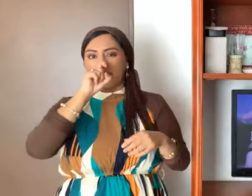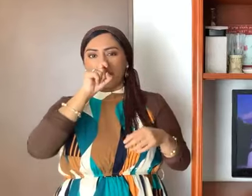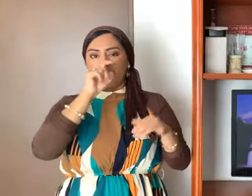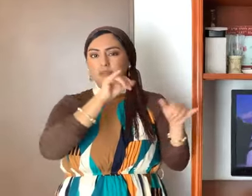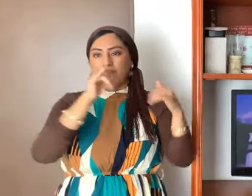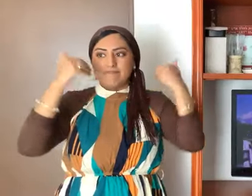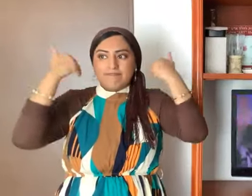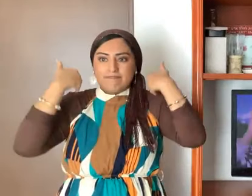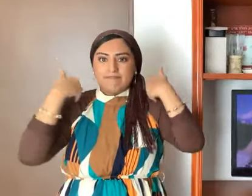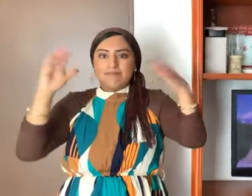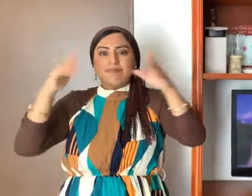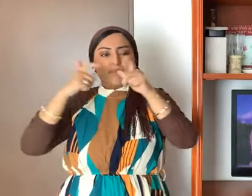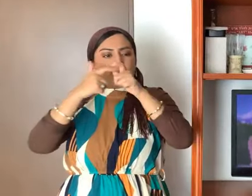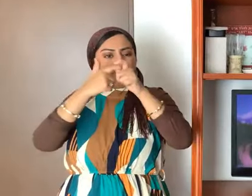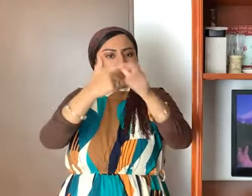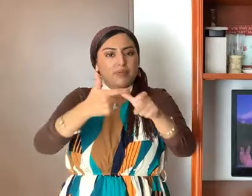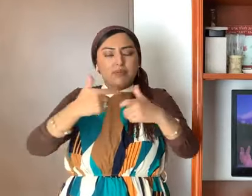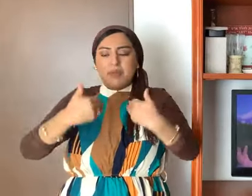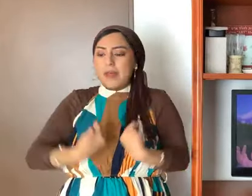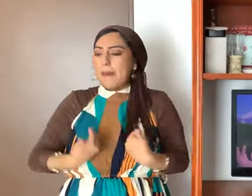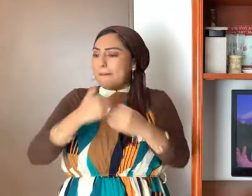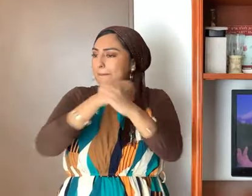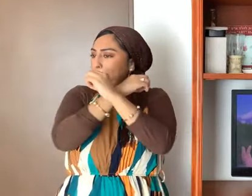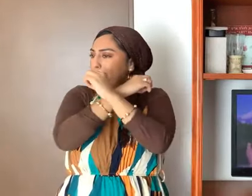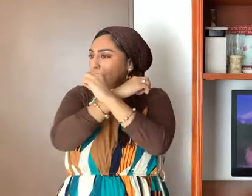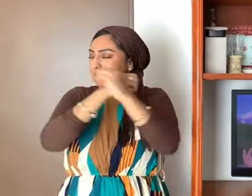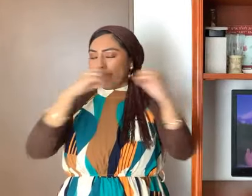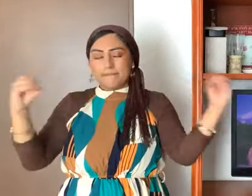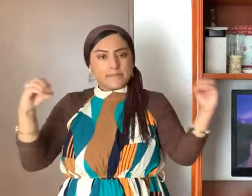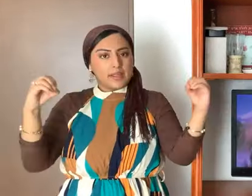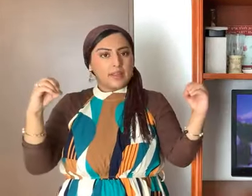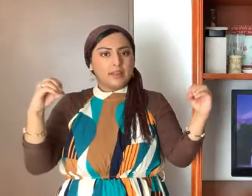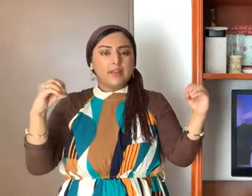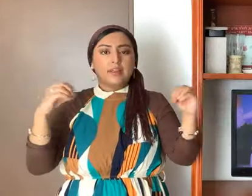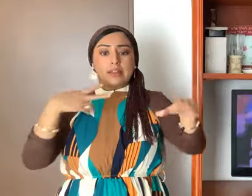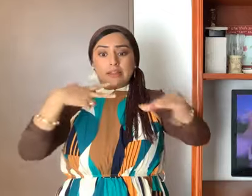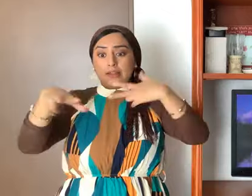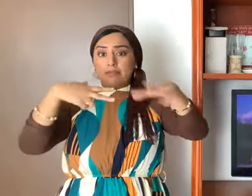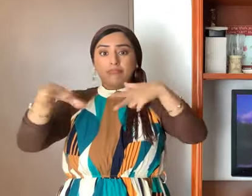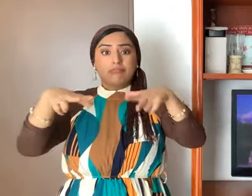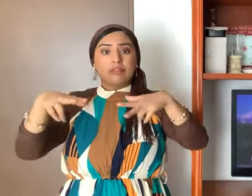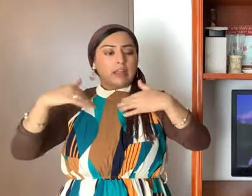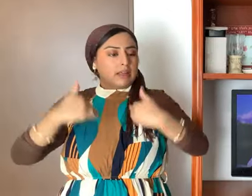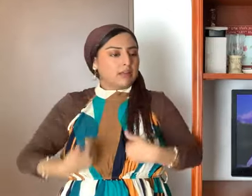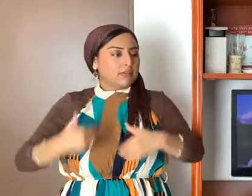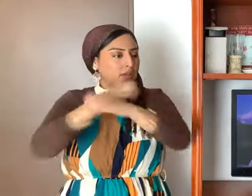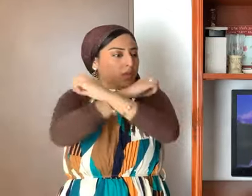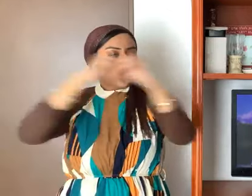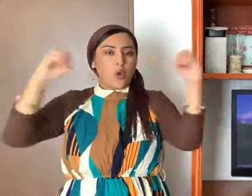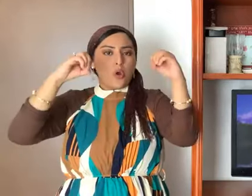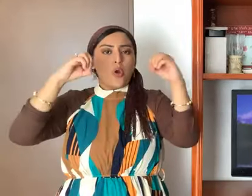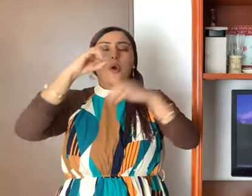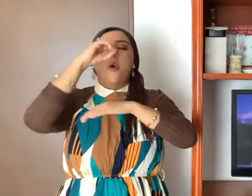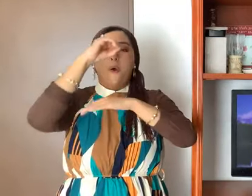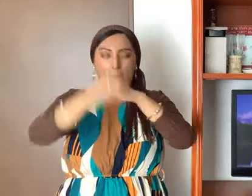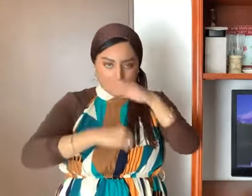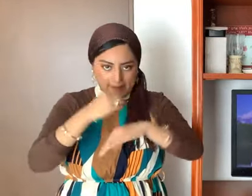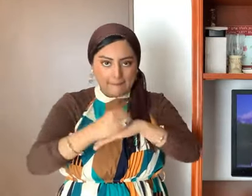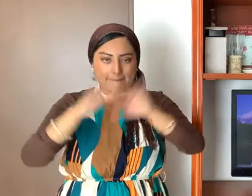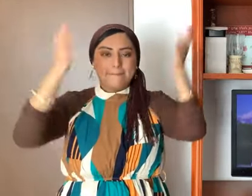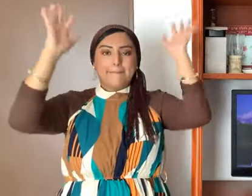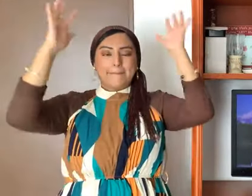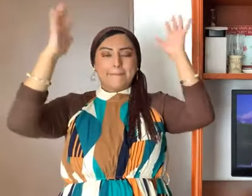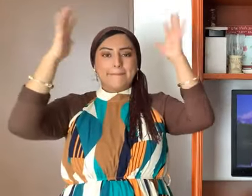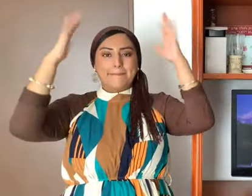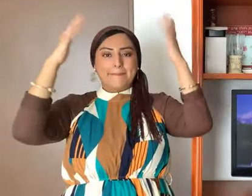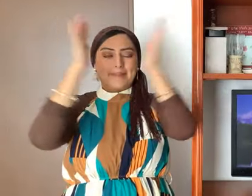correrán y no se fatigarán, no se cansarán, caminarán y no se fatigarán. Aleluya, aleluya,